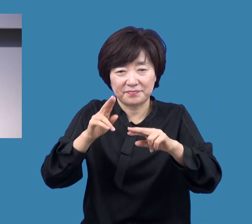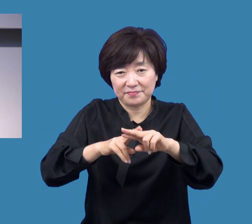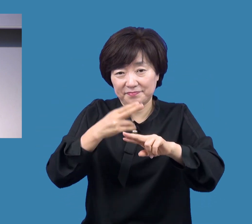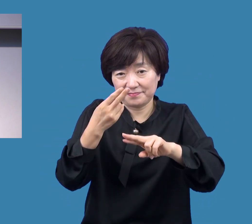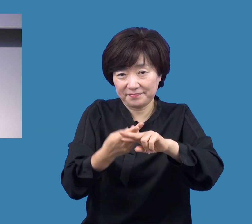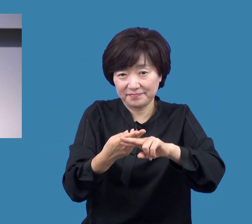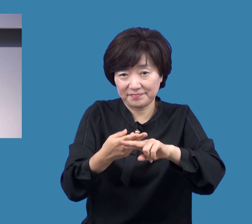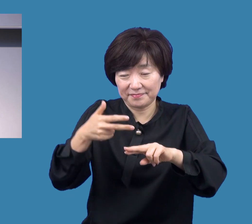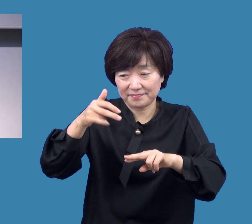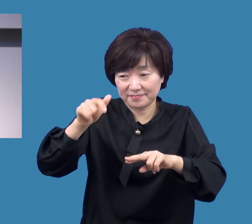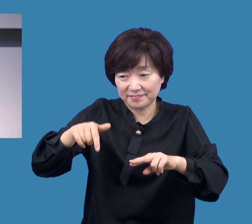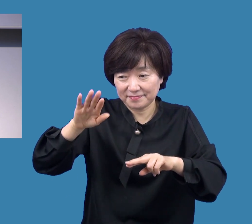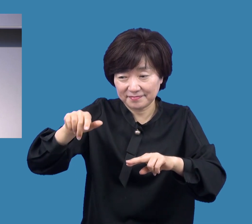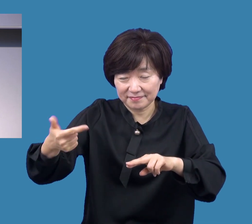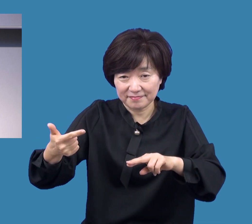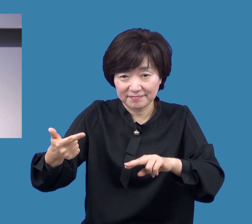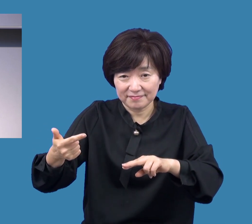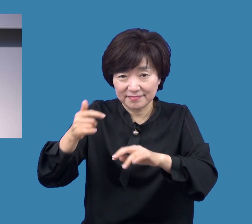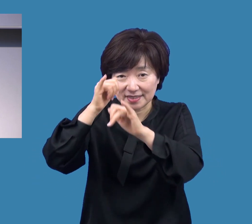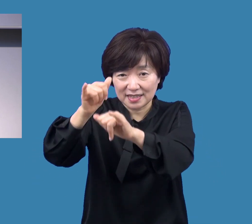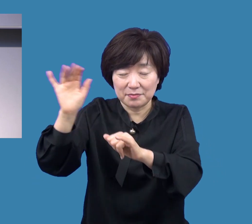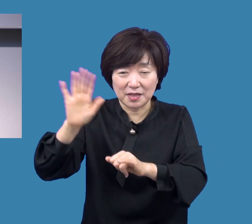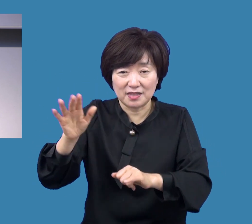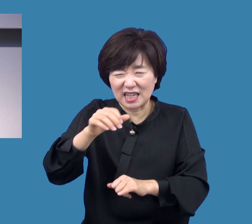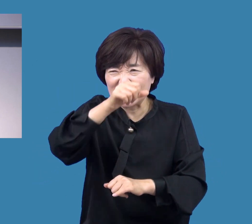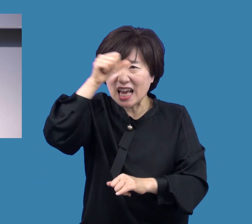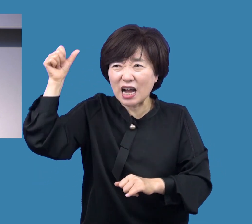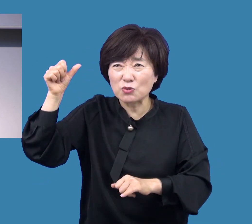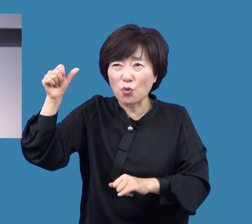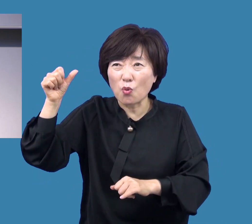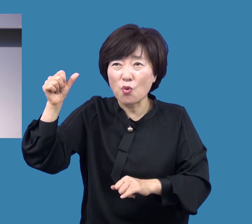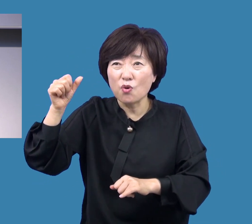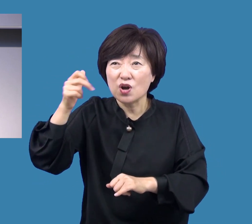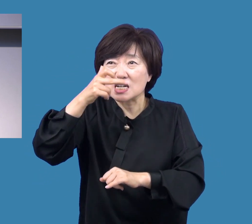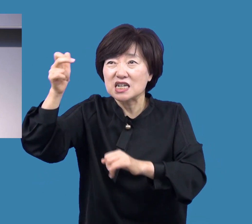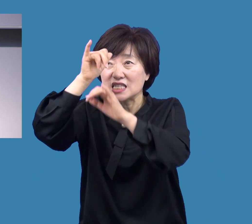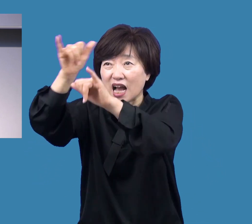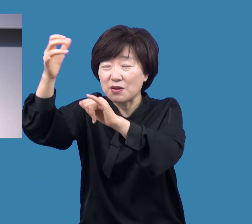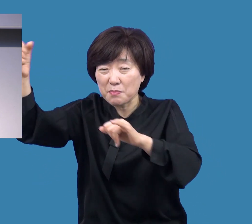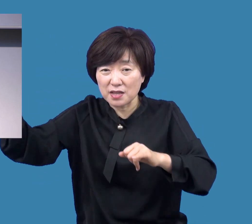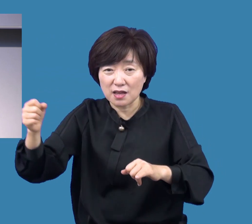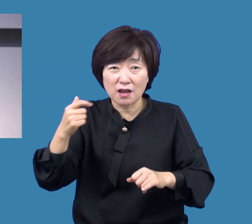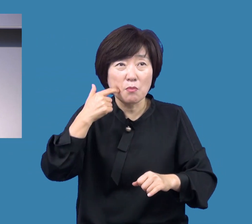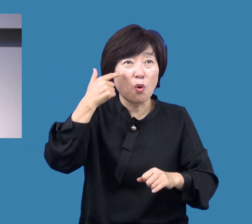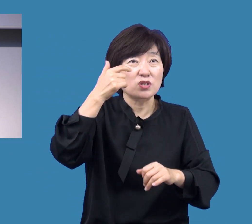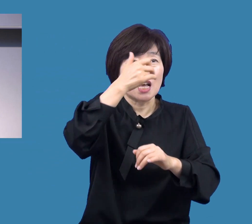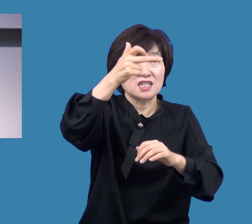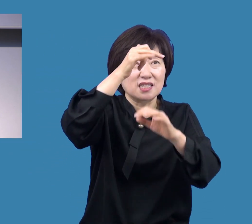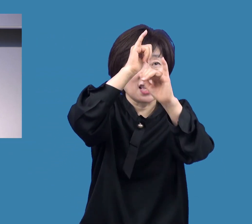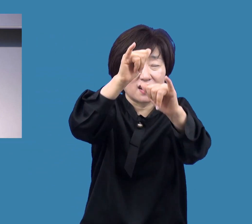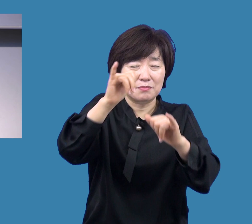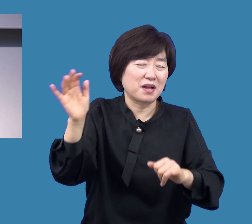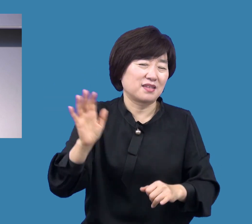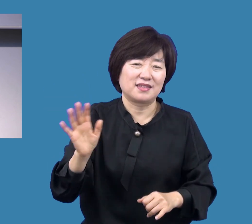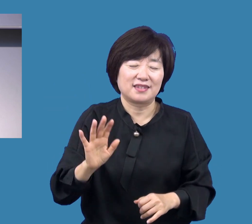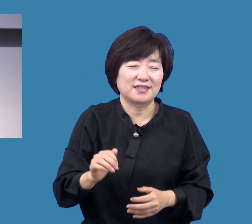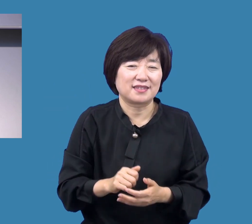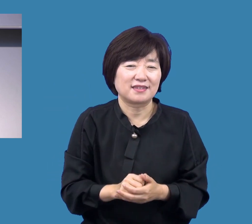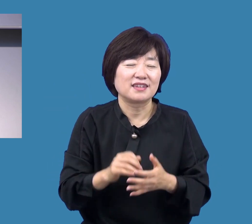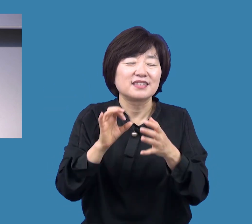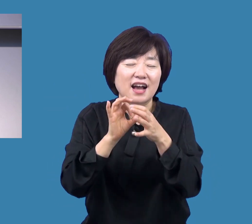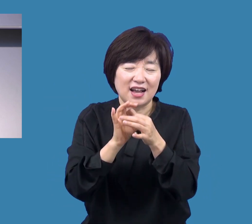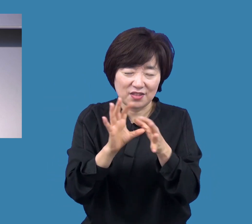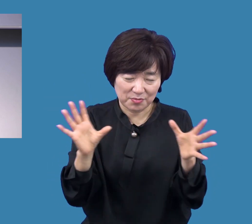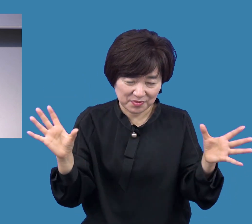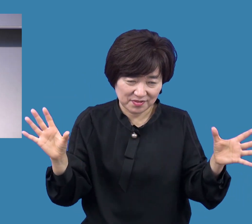아니야. 뭐 장로 됐다고 해서 더 큰 상급 받고, 목사 됐다고 해서 더 큰 상급 받고 이런 게 아니라는 거야. 그거하고는